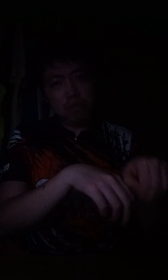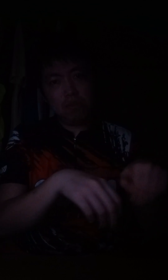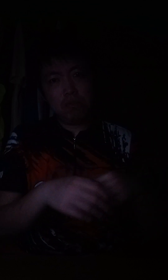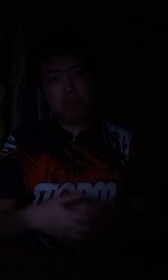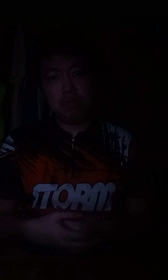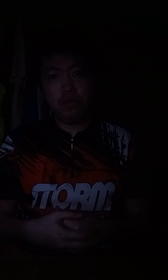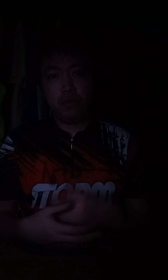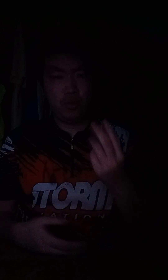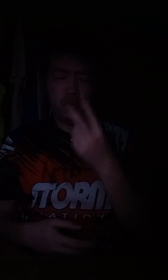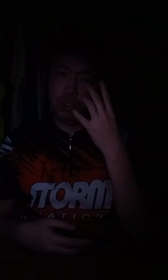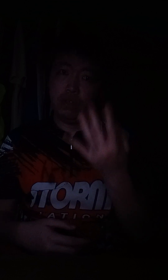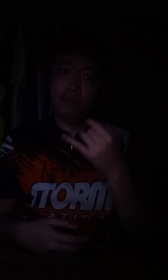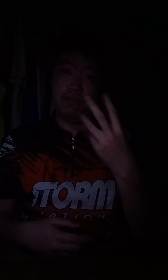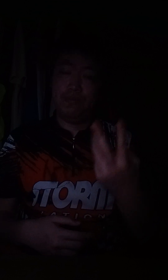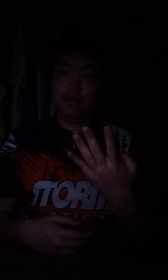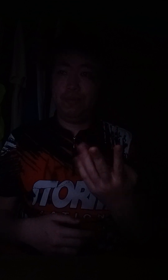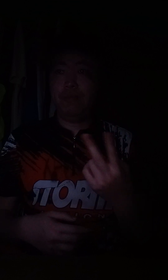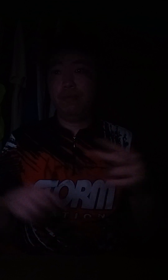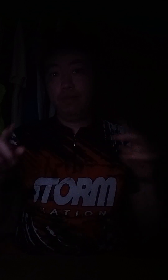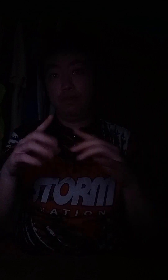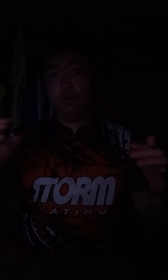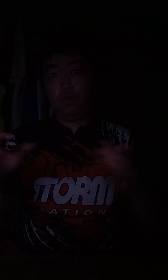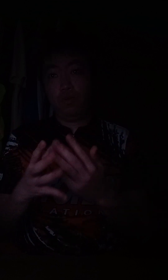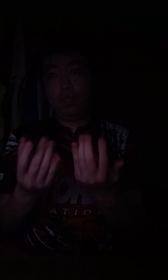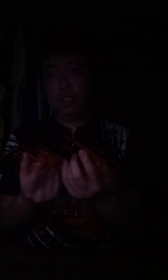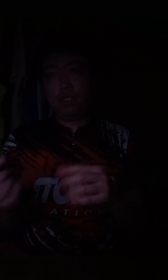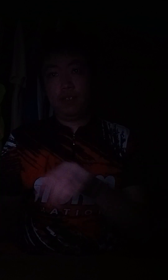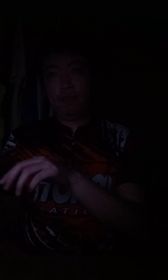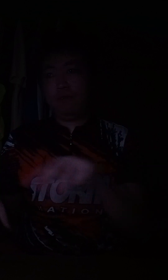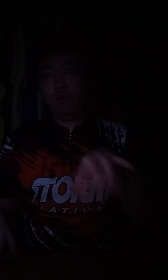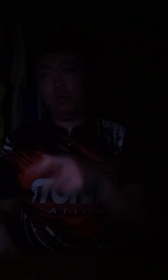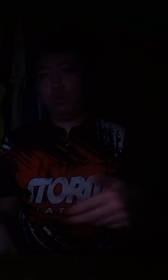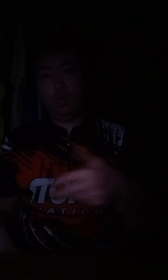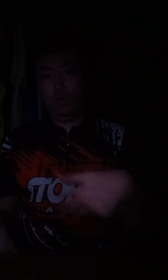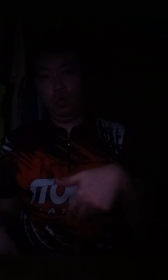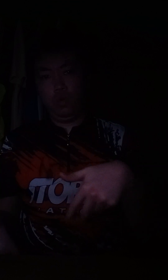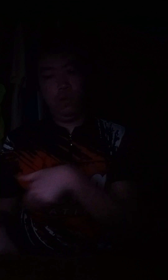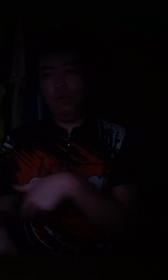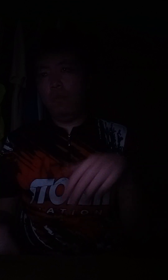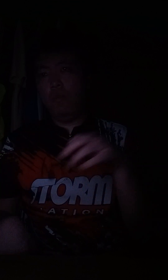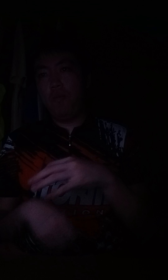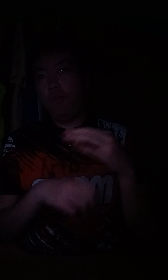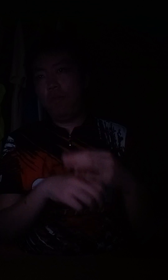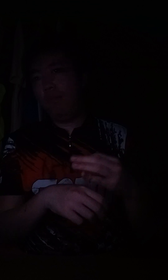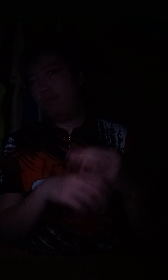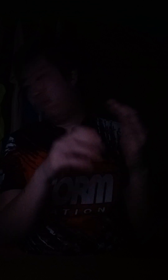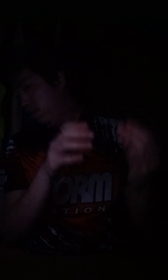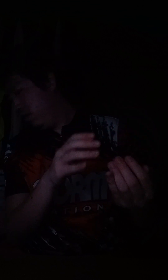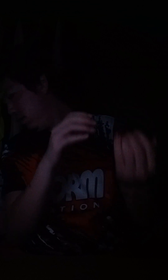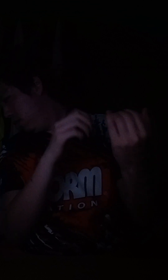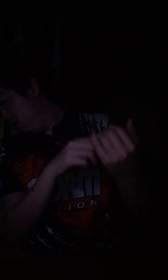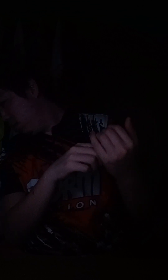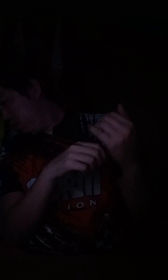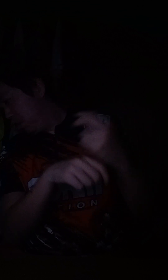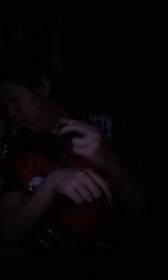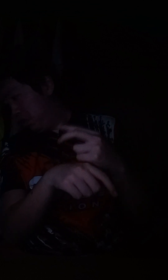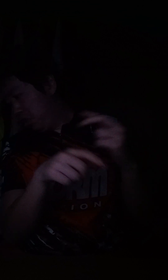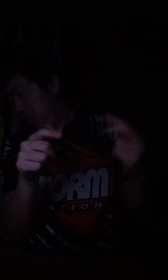오늘 새벽 5시 20분쯤 대전 통영고속도로를 달리던 통근버스가 금산나들목 주변에서 18톤 화물차와 충돌하는